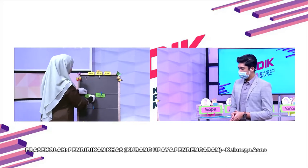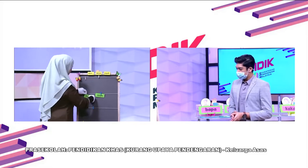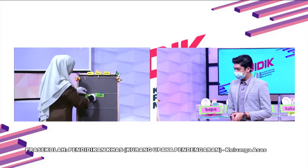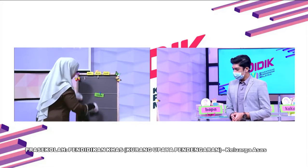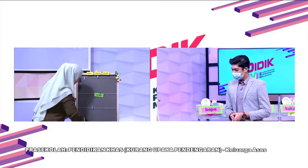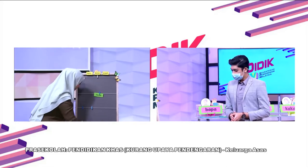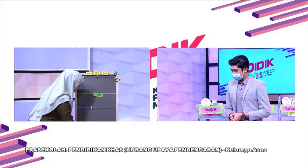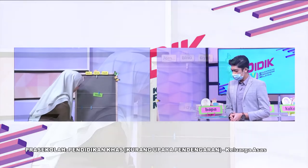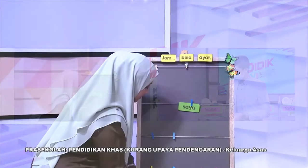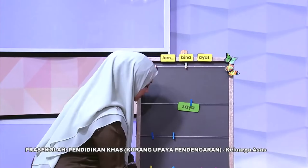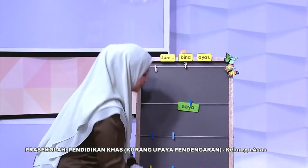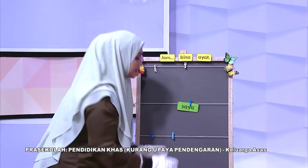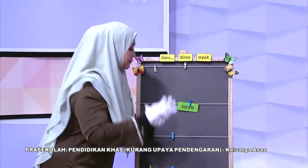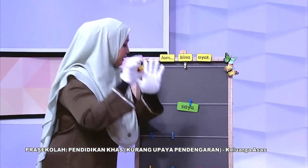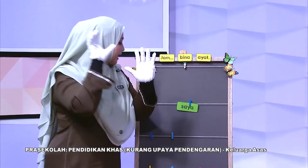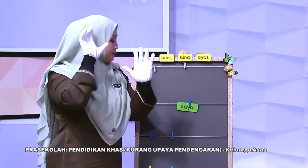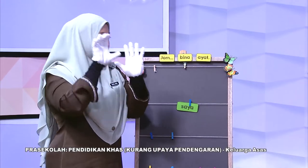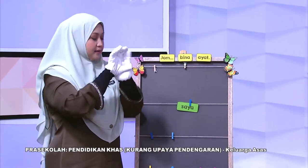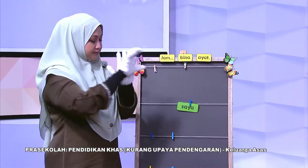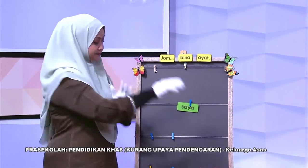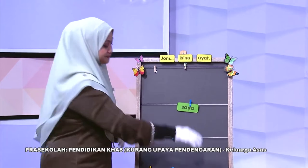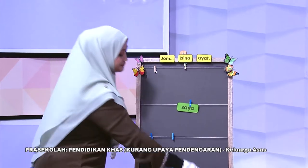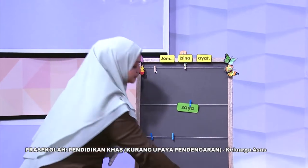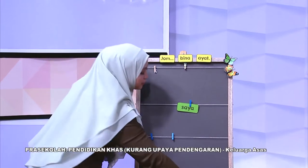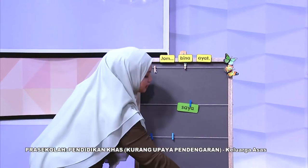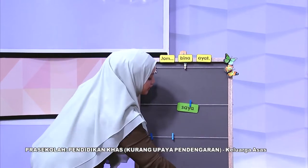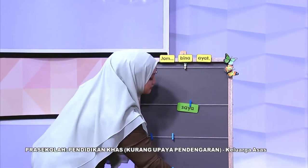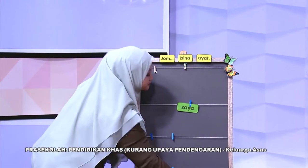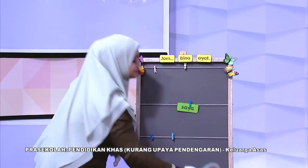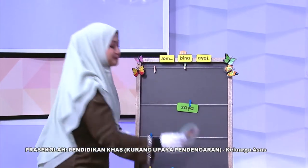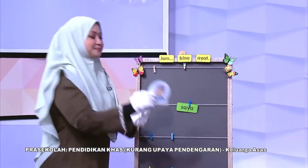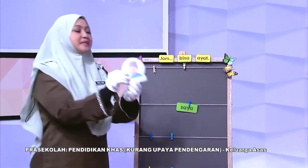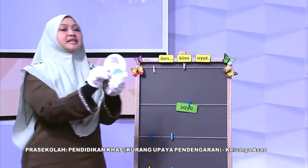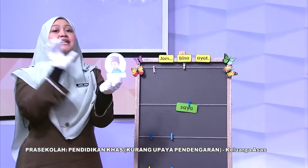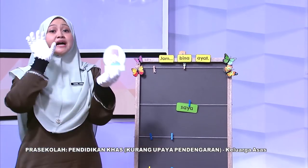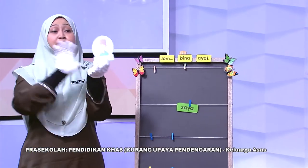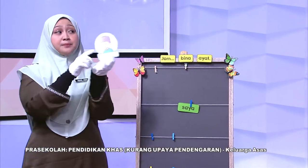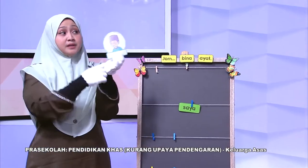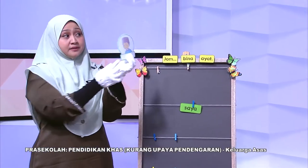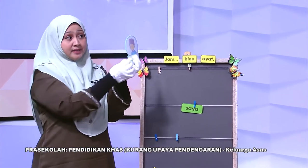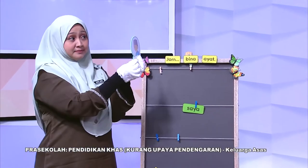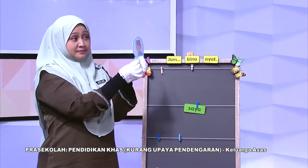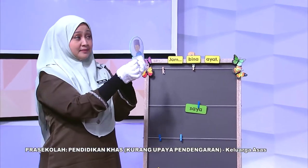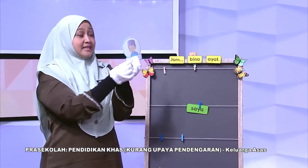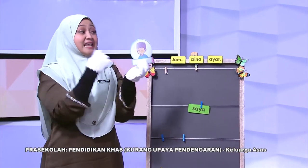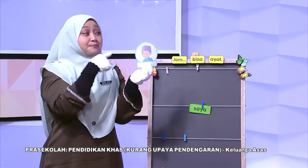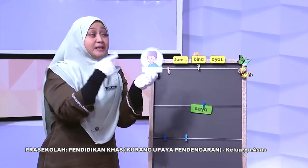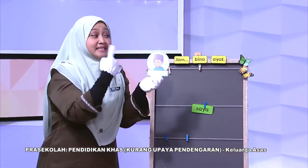Hai Cikgu ambil gambar-gambar Oke nih Jam berapa gempanya